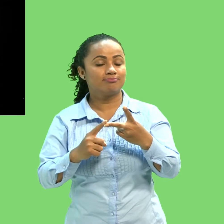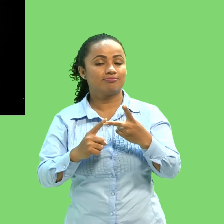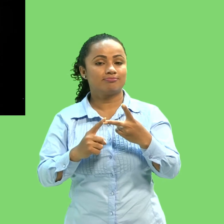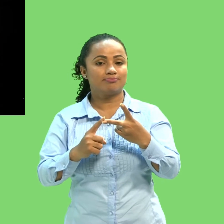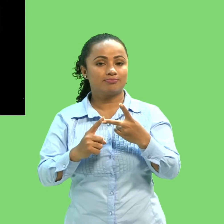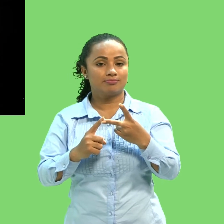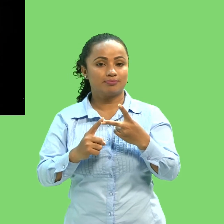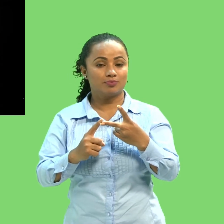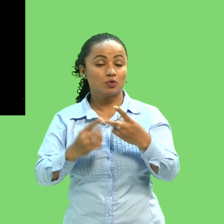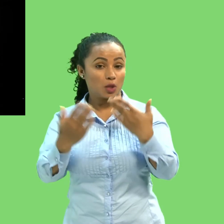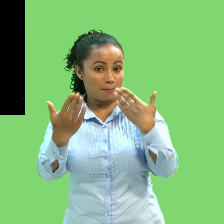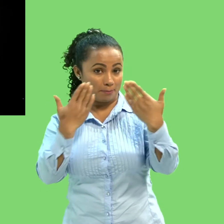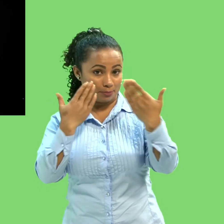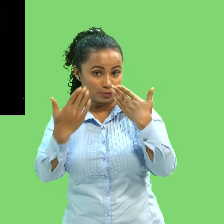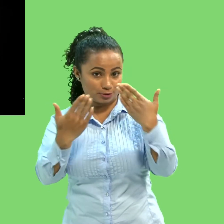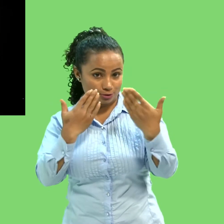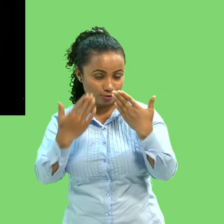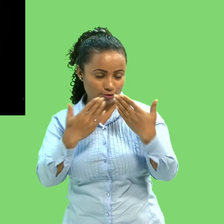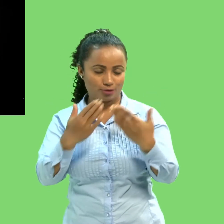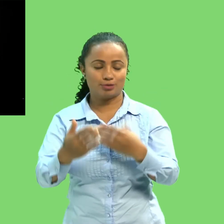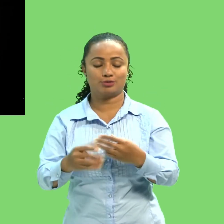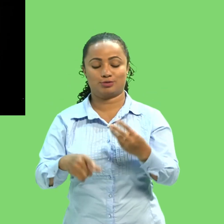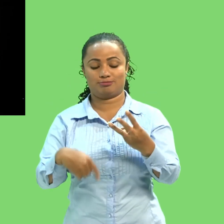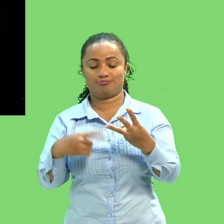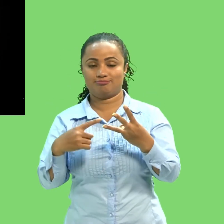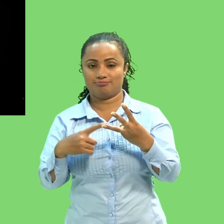a psicologia,